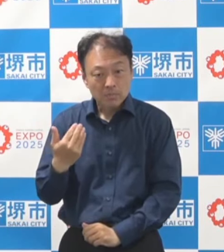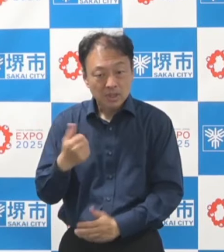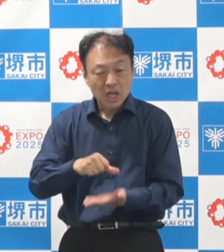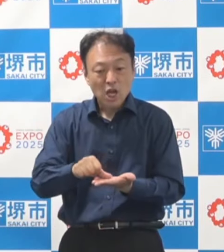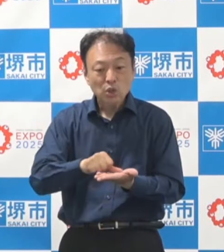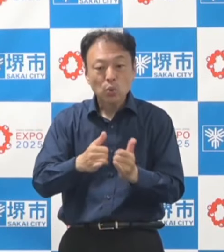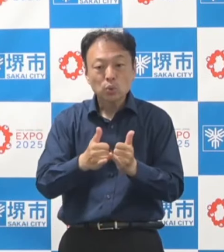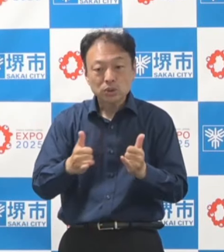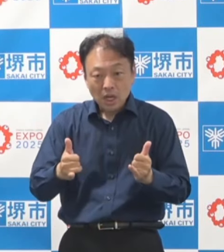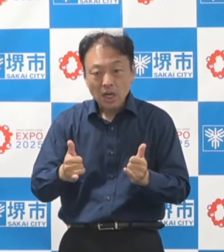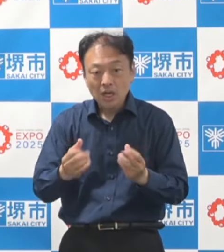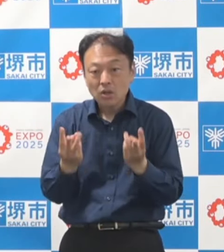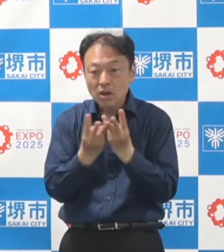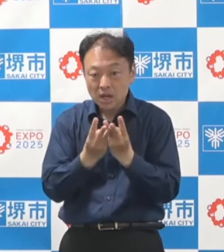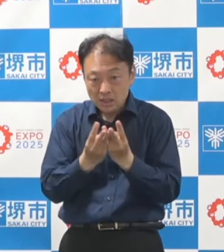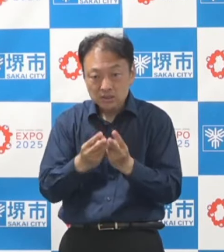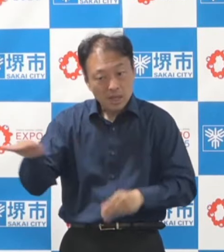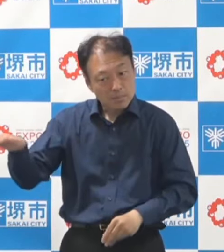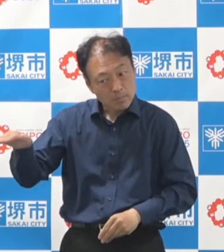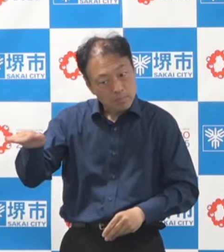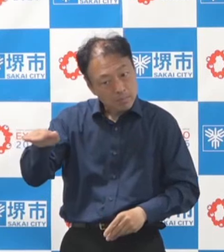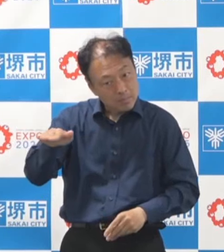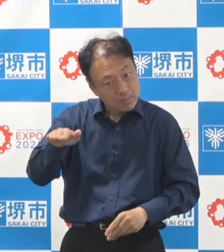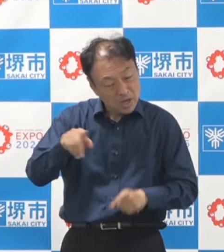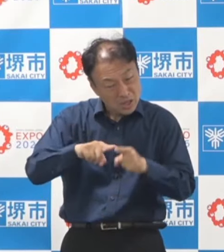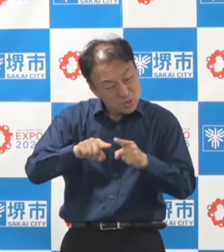横ばいから減少傾向にありまして、より